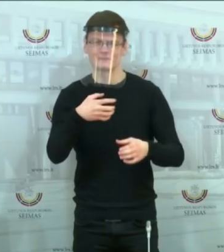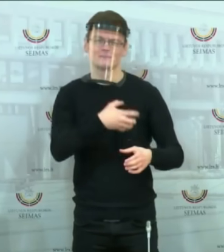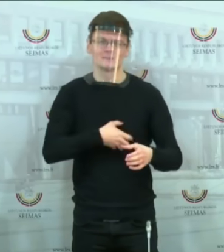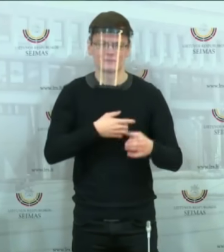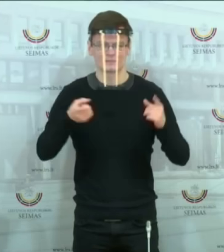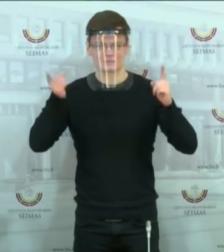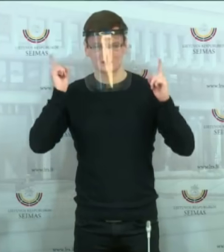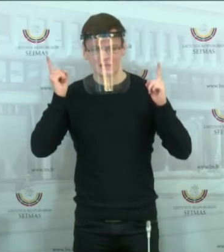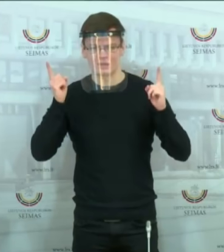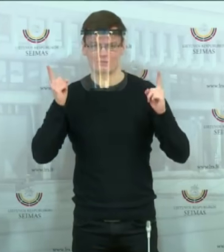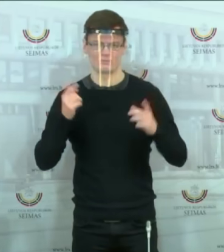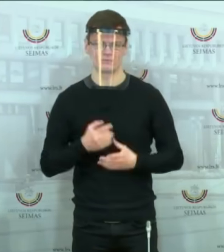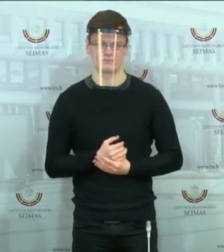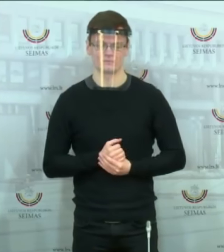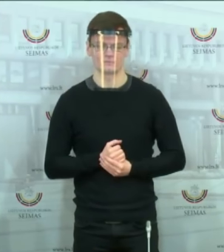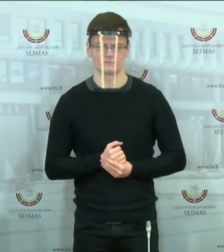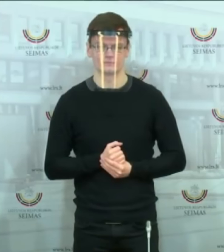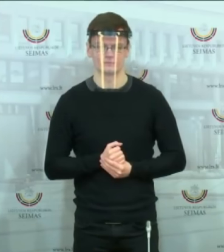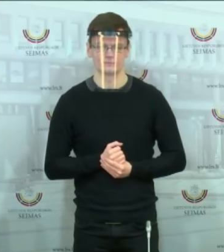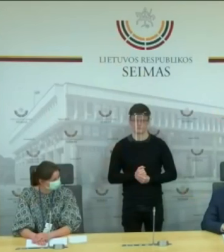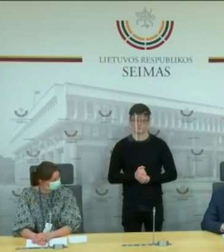mes turėtumėm ją pasaugoti.